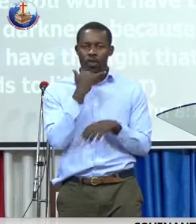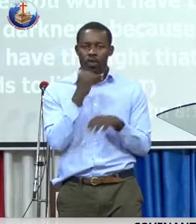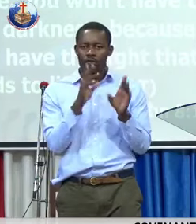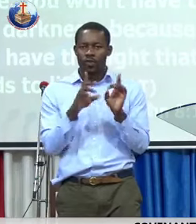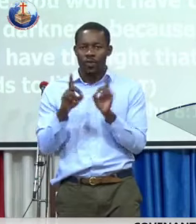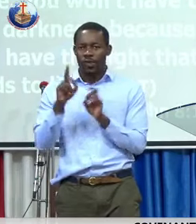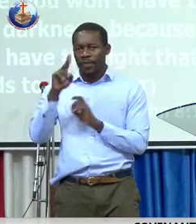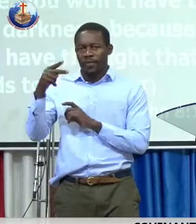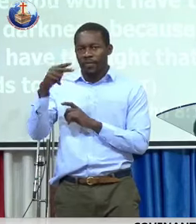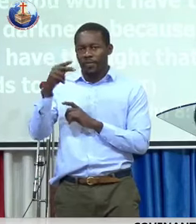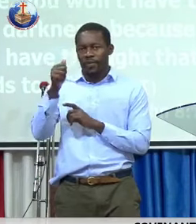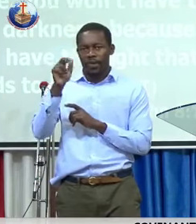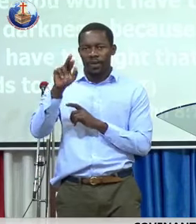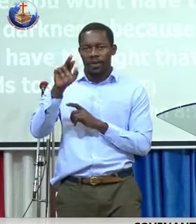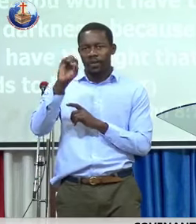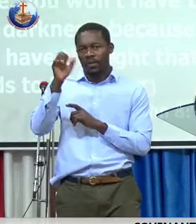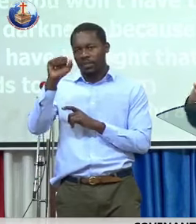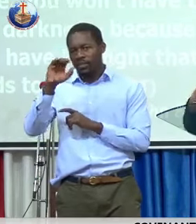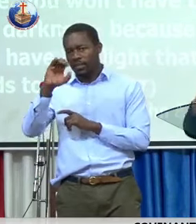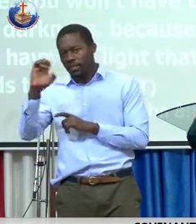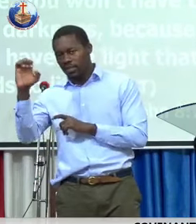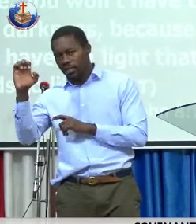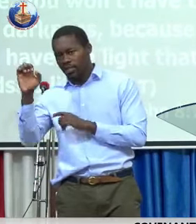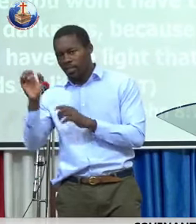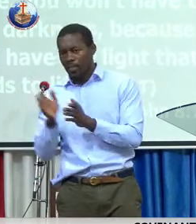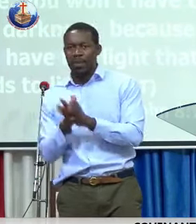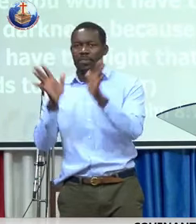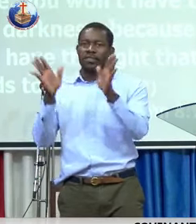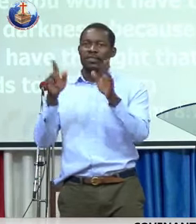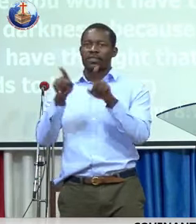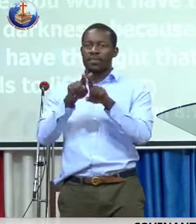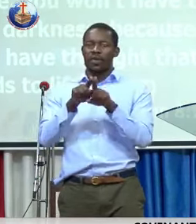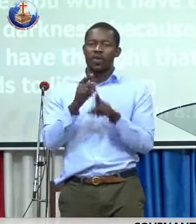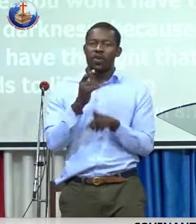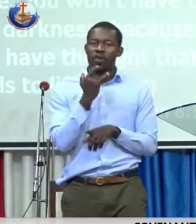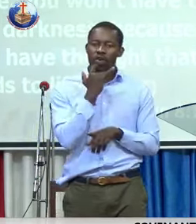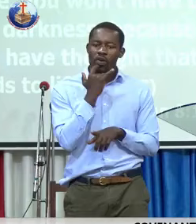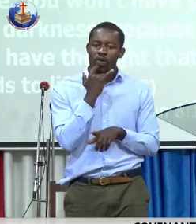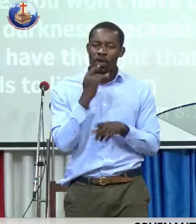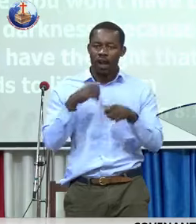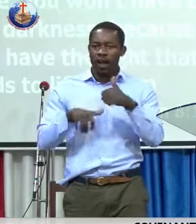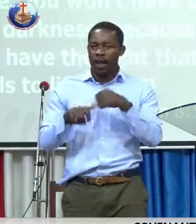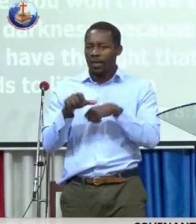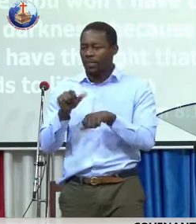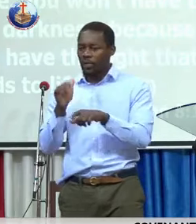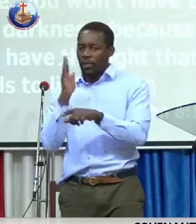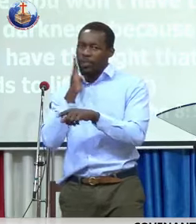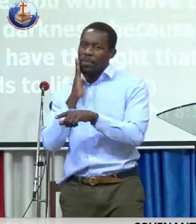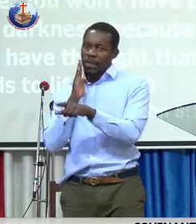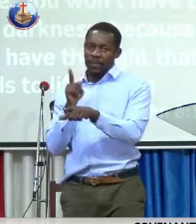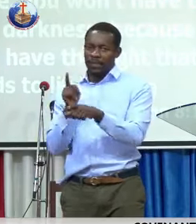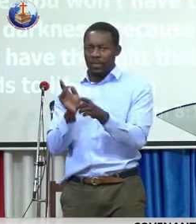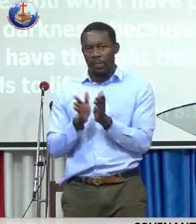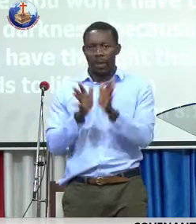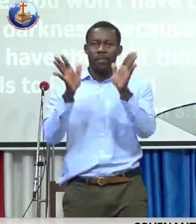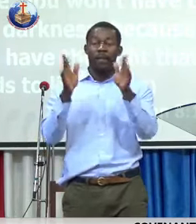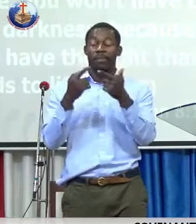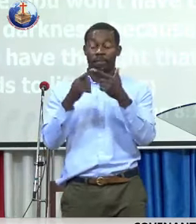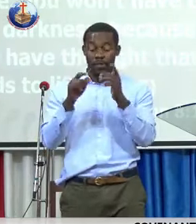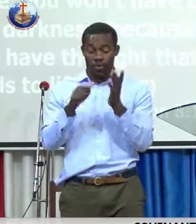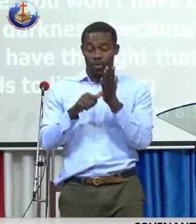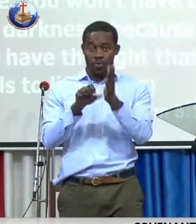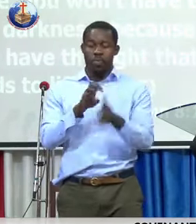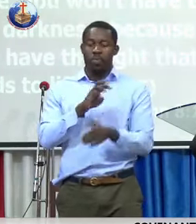matendo mabaya ya Mafarisayo. He exposed the wrongdoing of the woman. Aliweka wazi matendo mabaya ya huyu mwanamke. But he showed mercy to